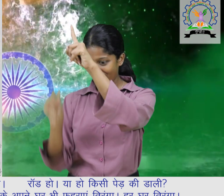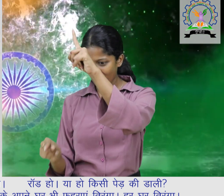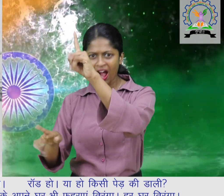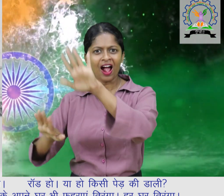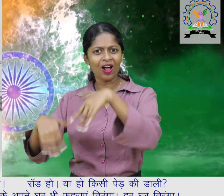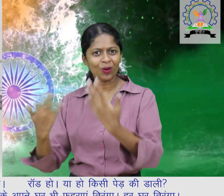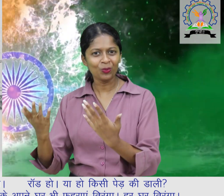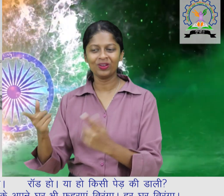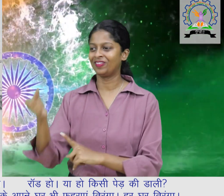रॉड हो